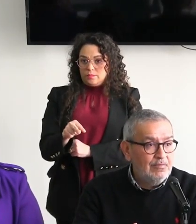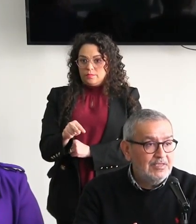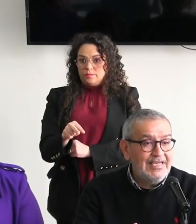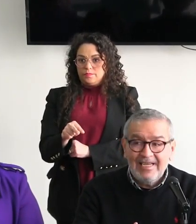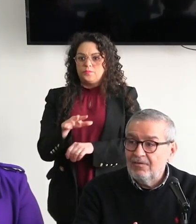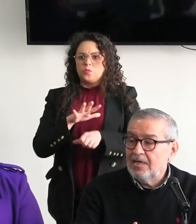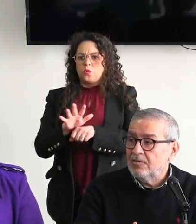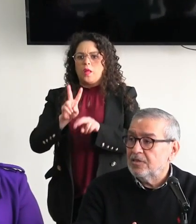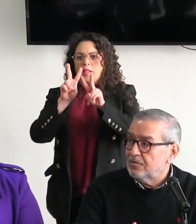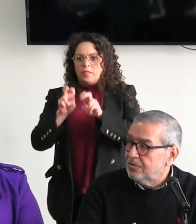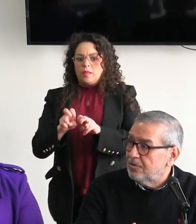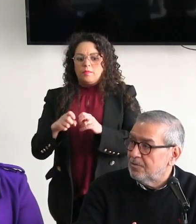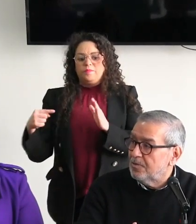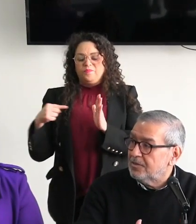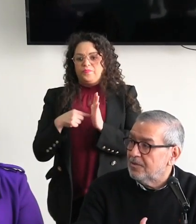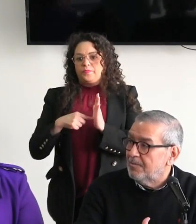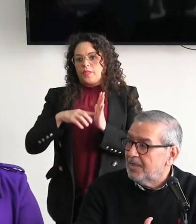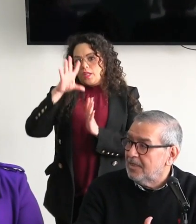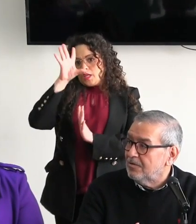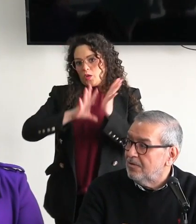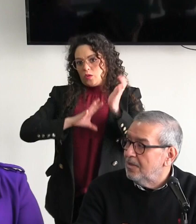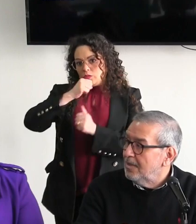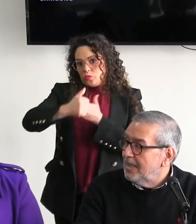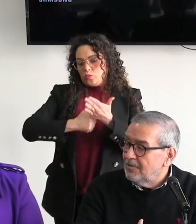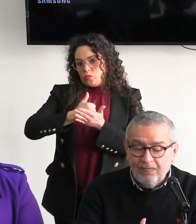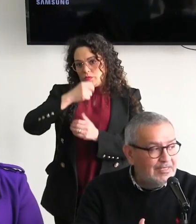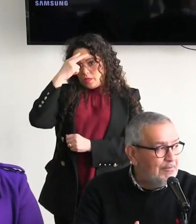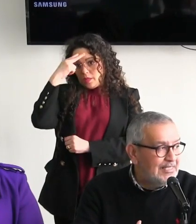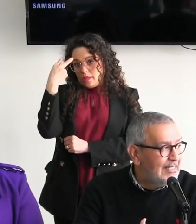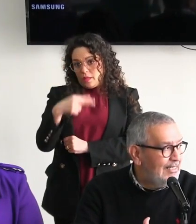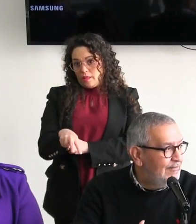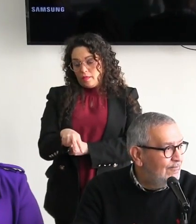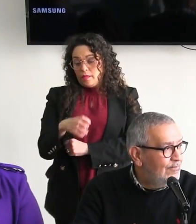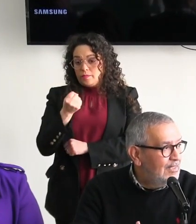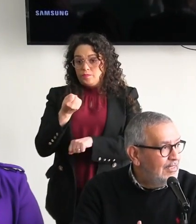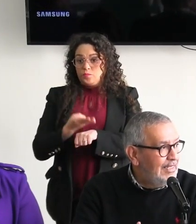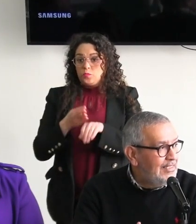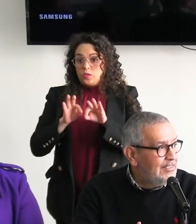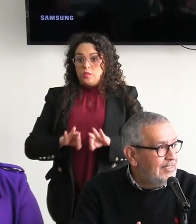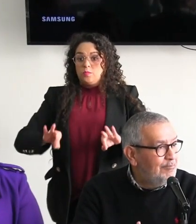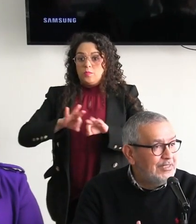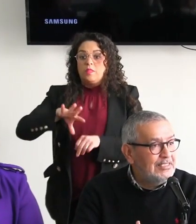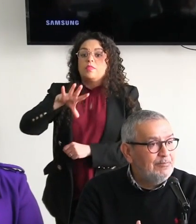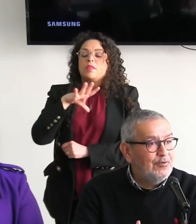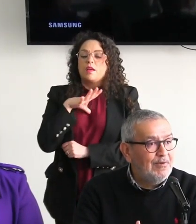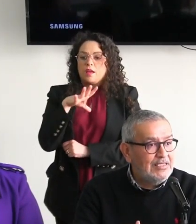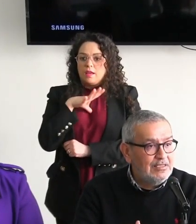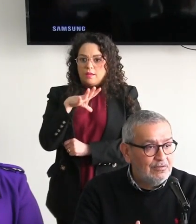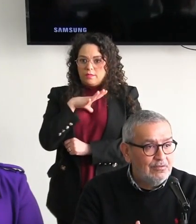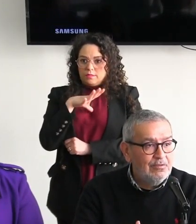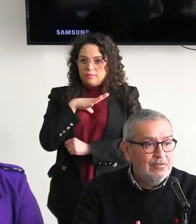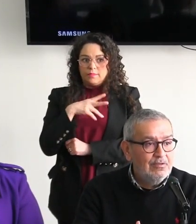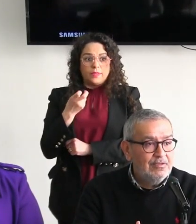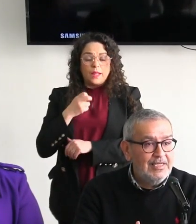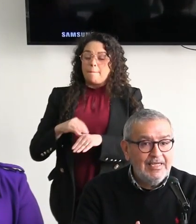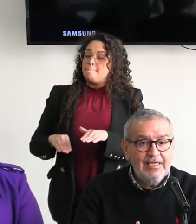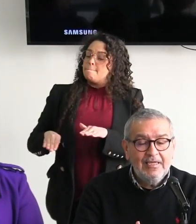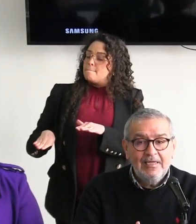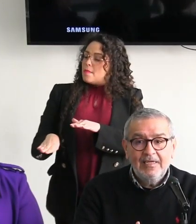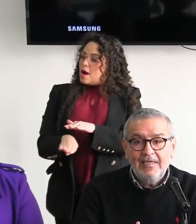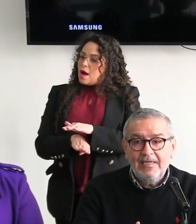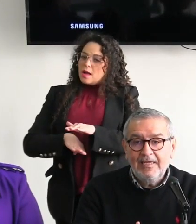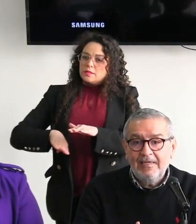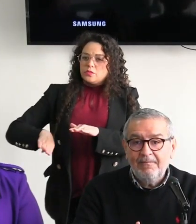jurídico. Tener una constitución como la Ciudad de México es fundamental, es el principio básico